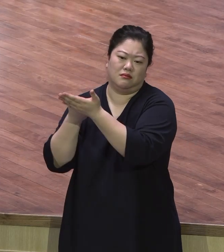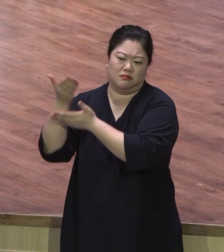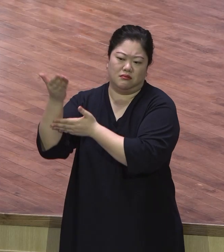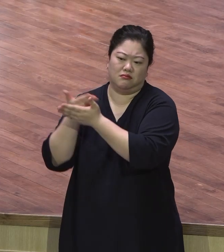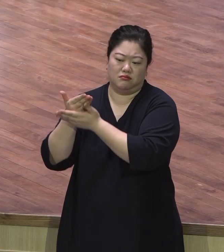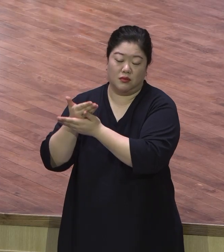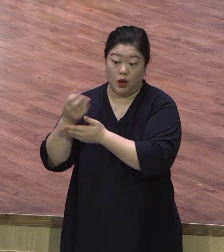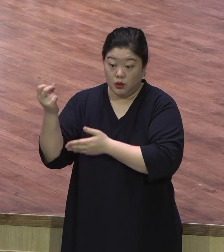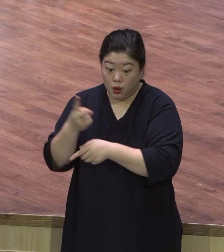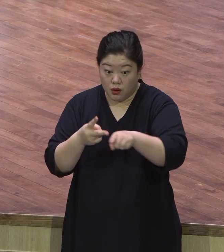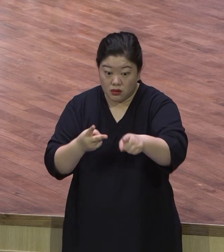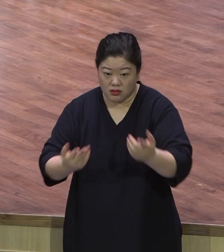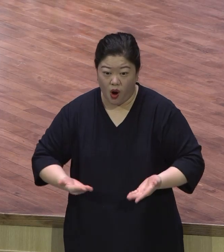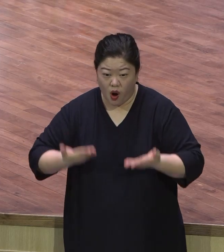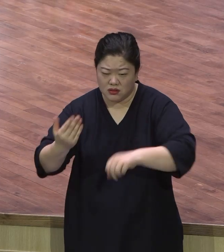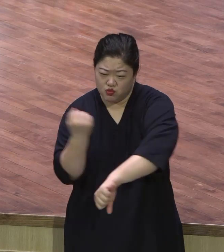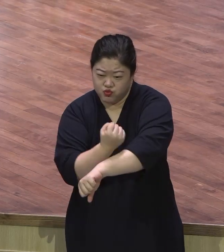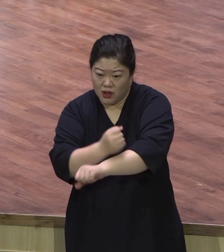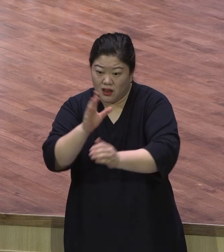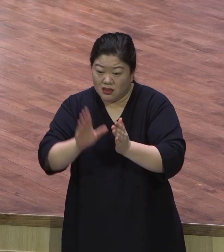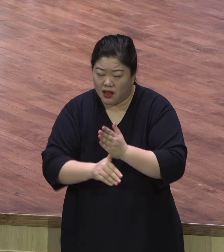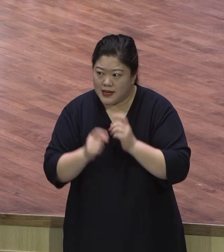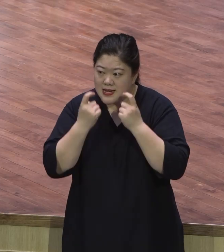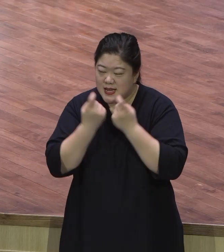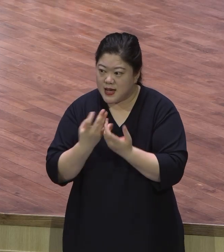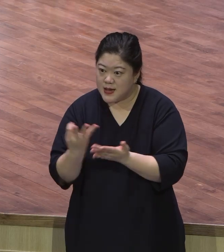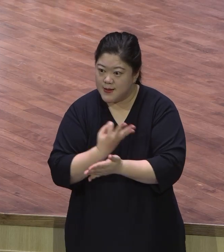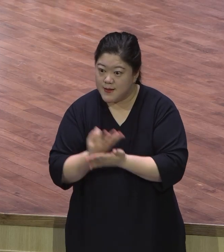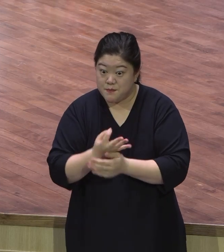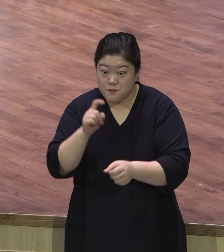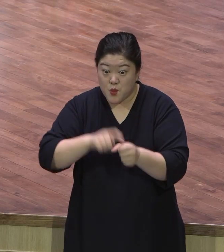아무도 모르는데 가장 깍취해서